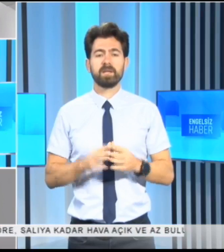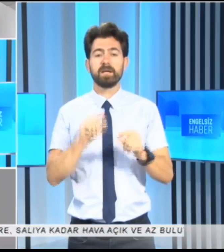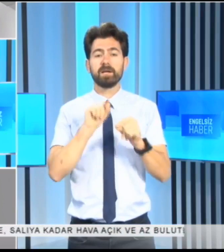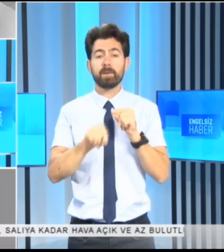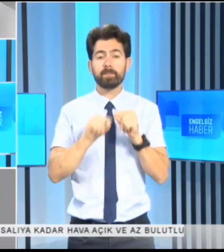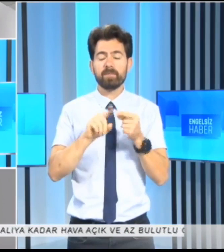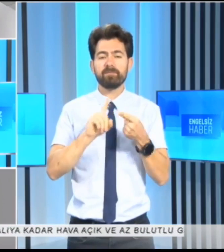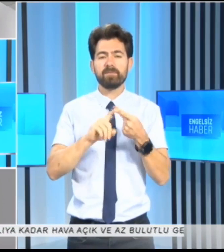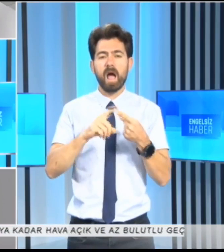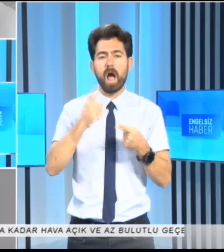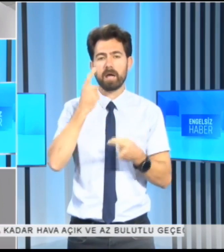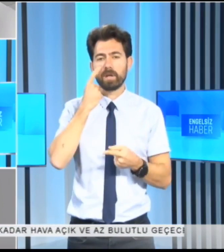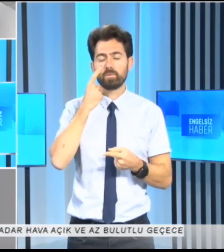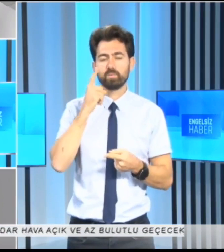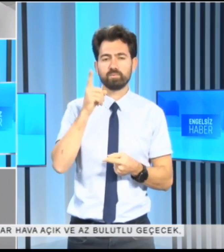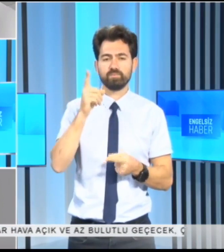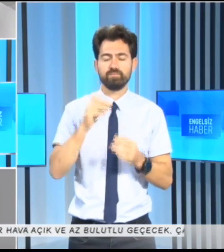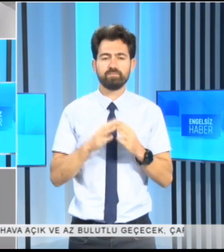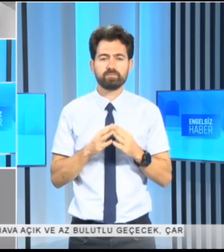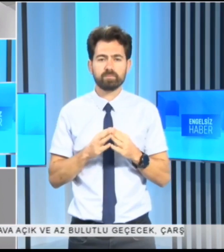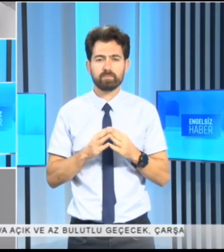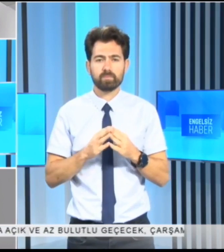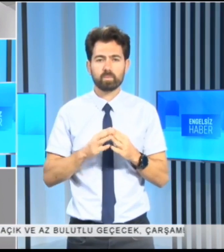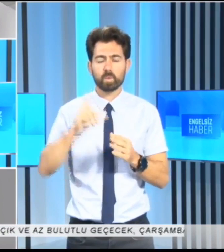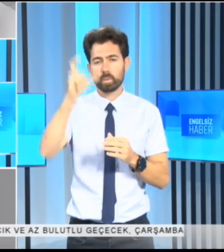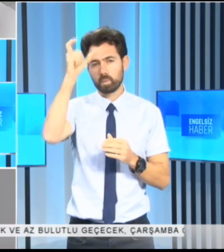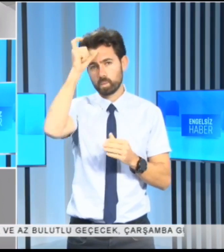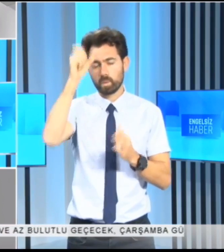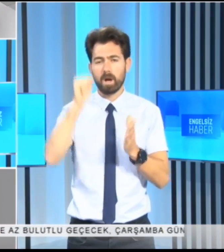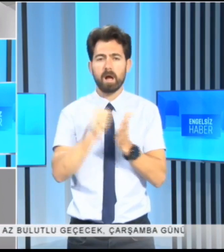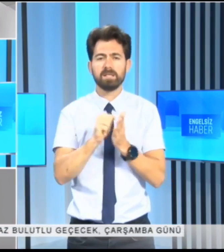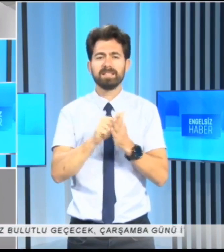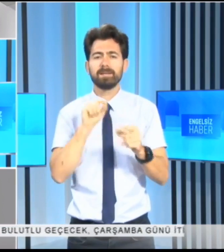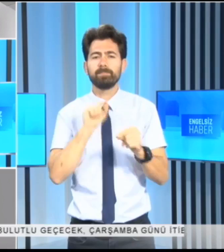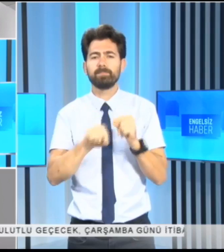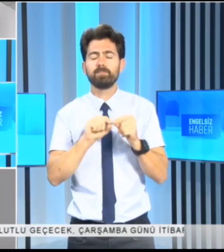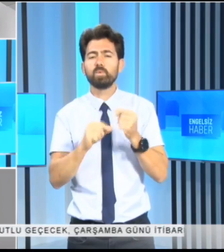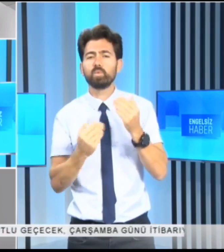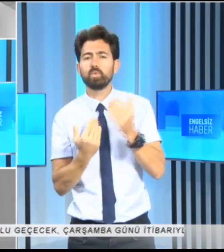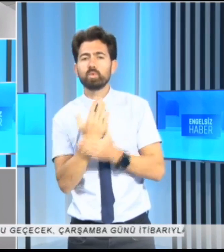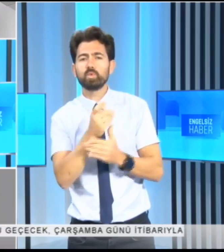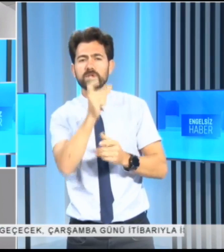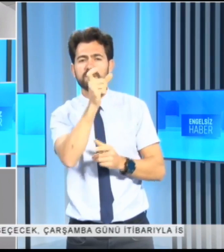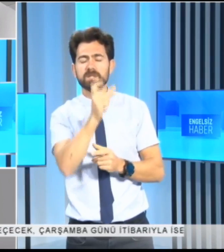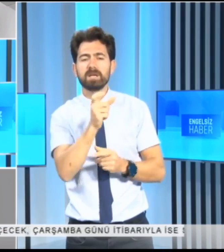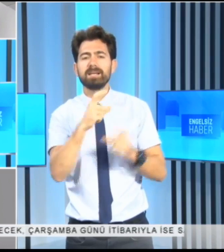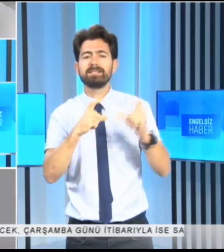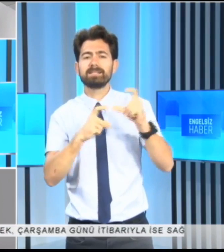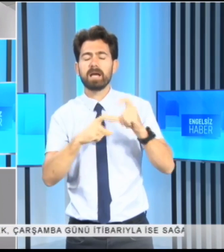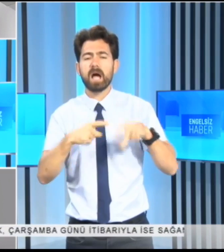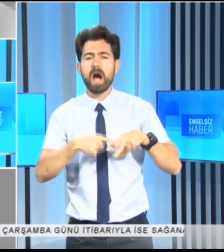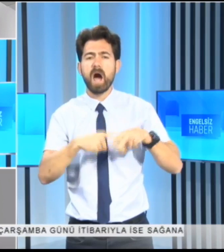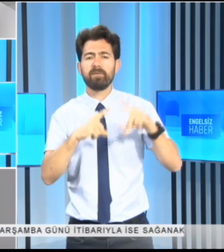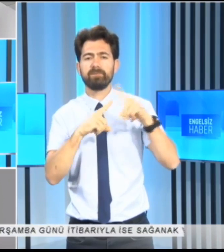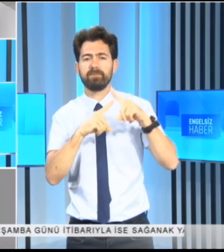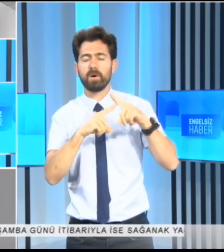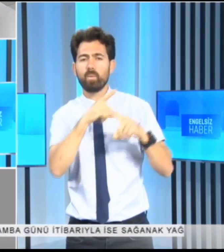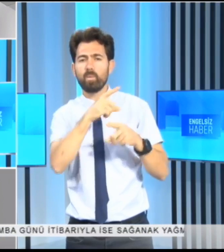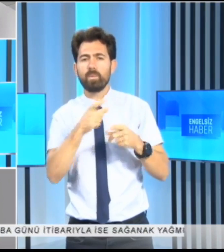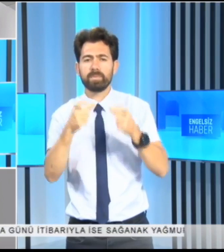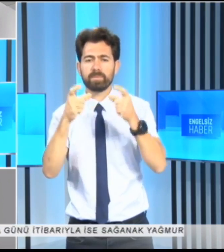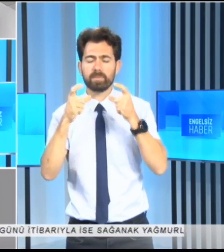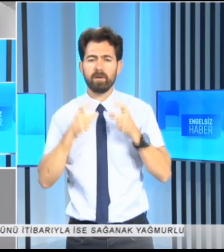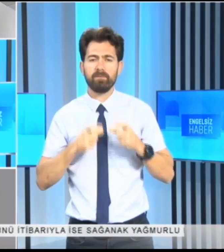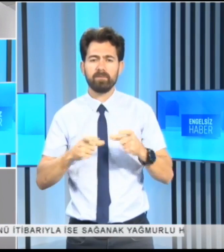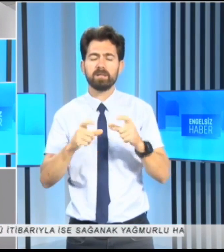Kıbrıs ve Atatürk Türk Ajansı Kıbrıs'ın kurucusu Sait Arif